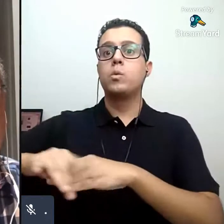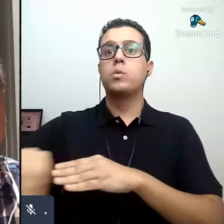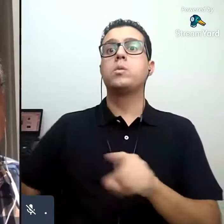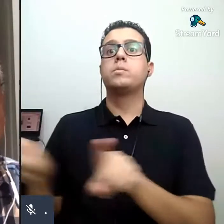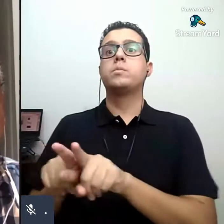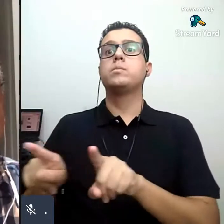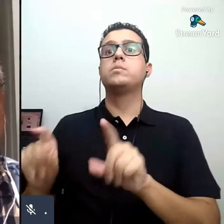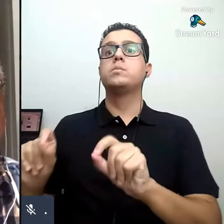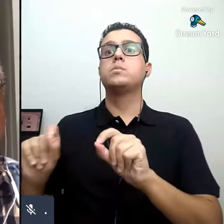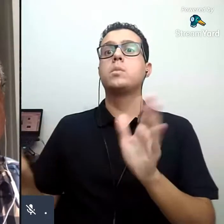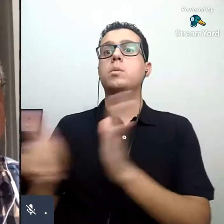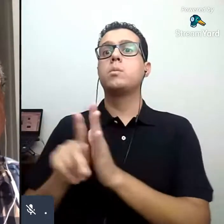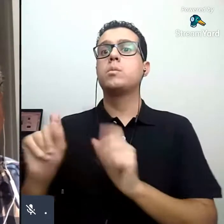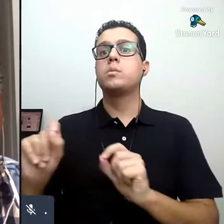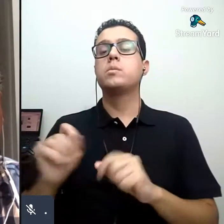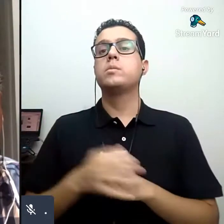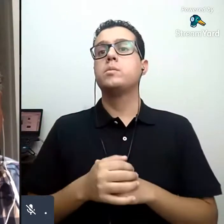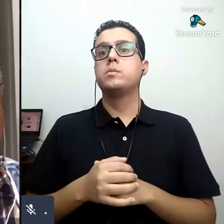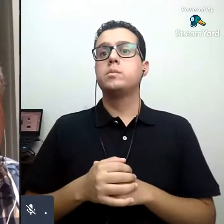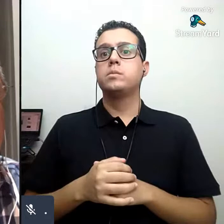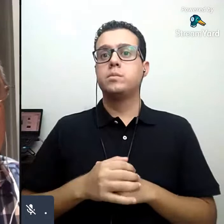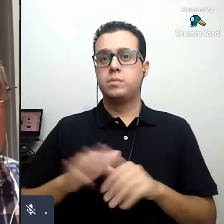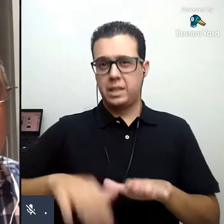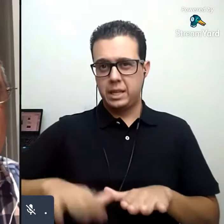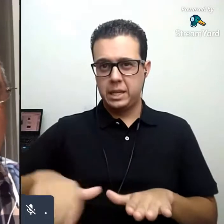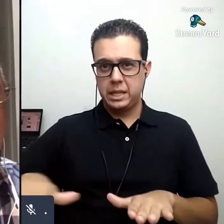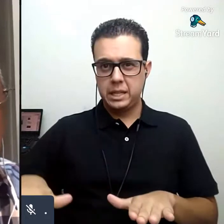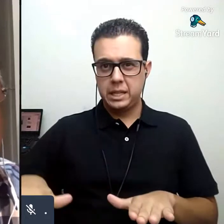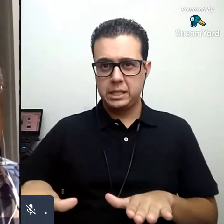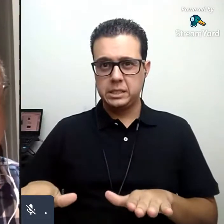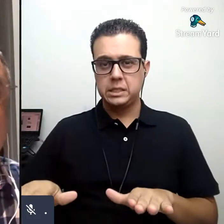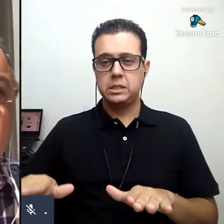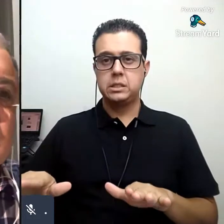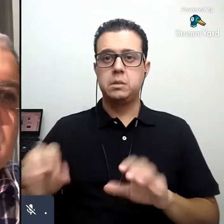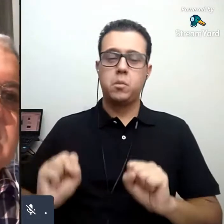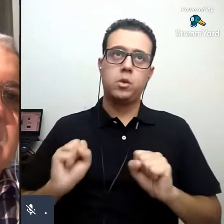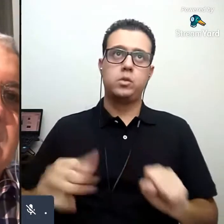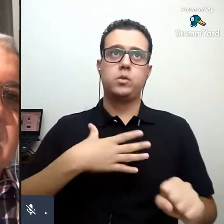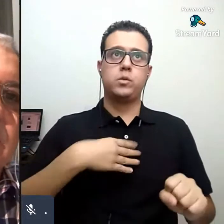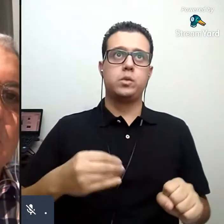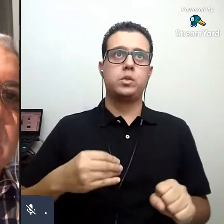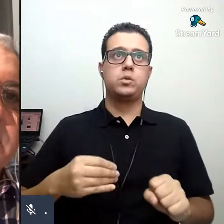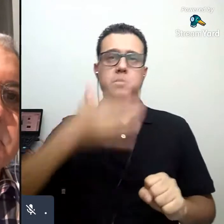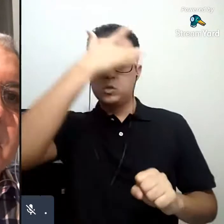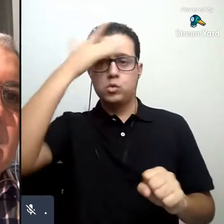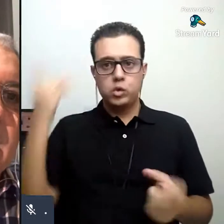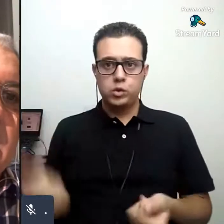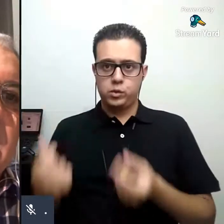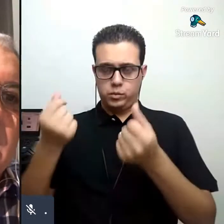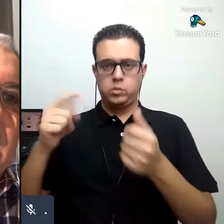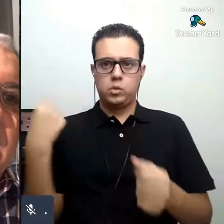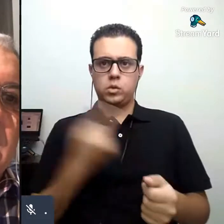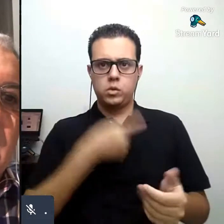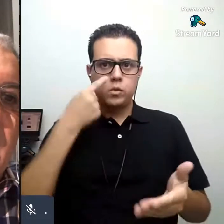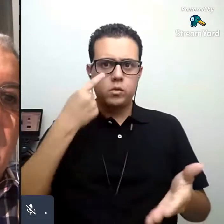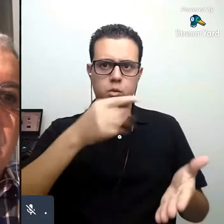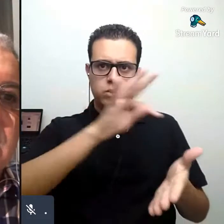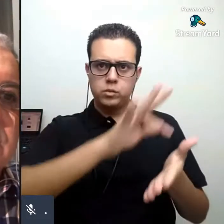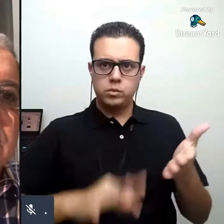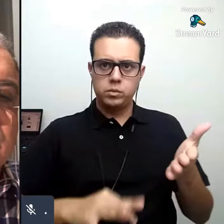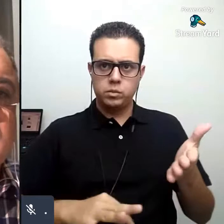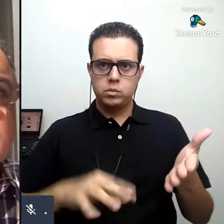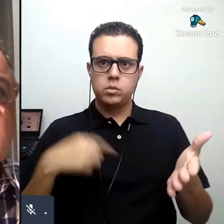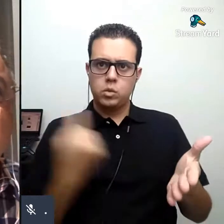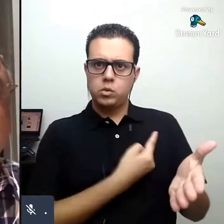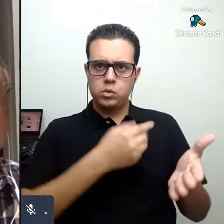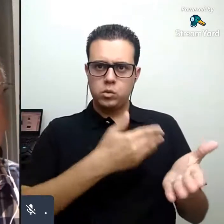uma criança, mas do filho de um nobre. Nós vamos ao texto, mas nós vamos começar a leitura a